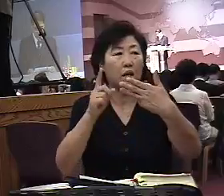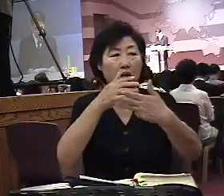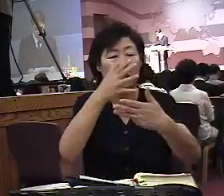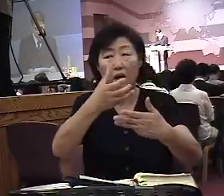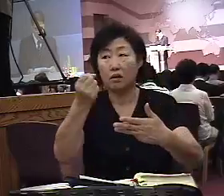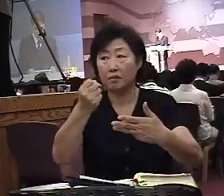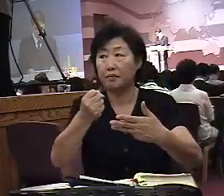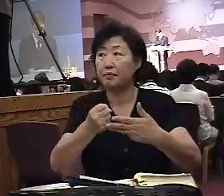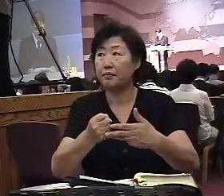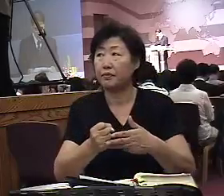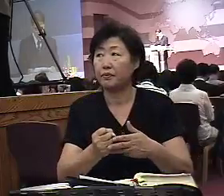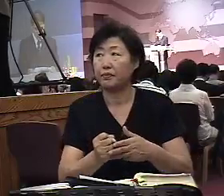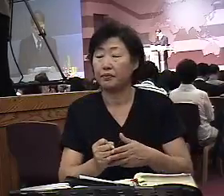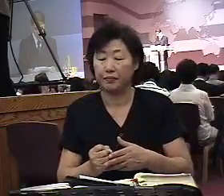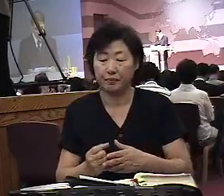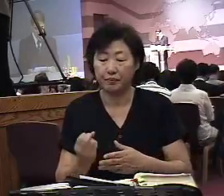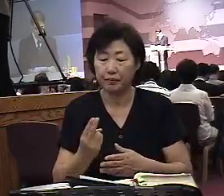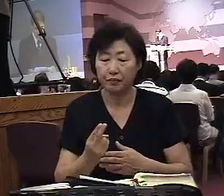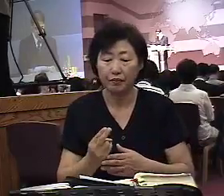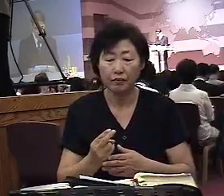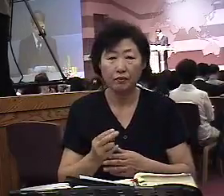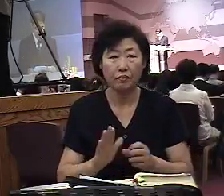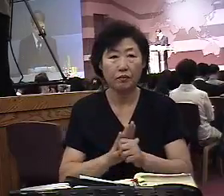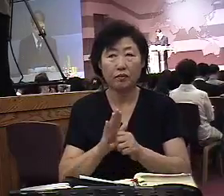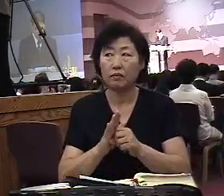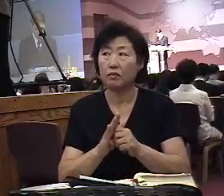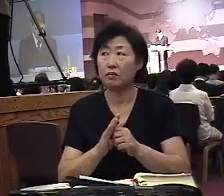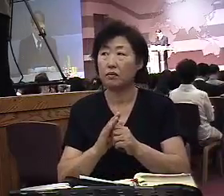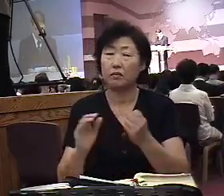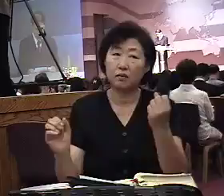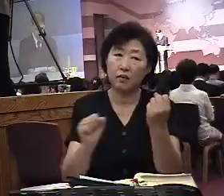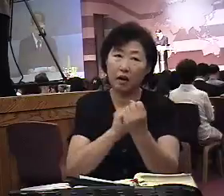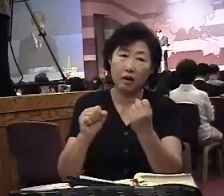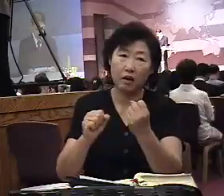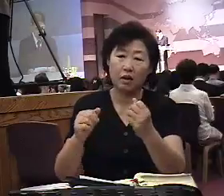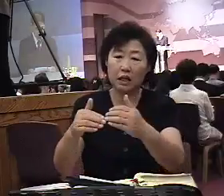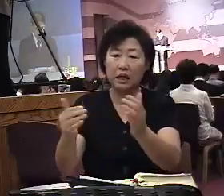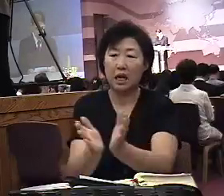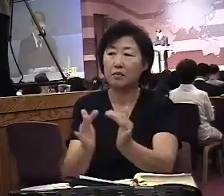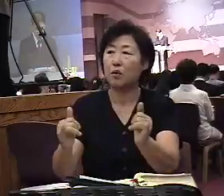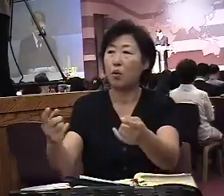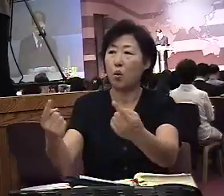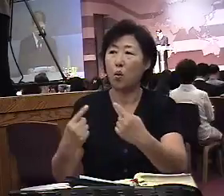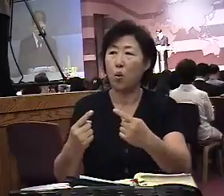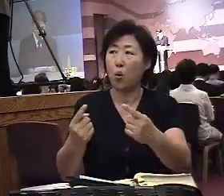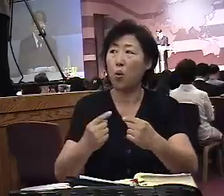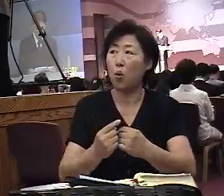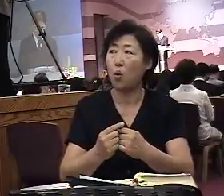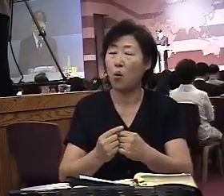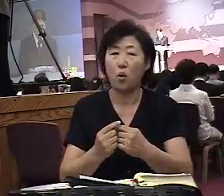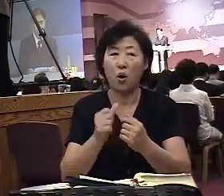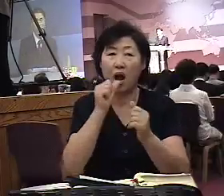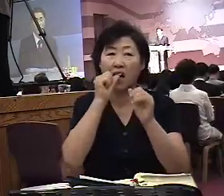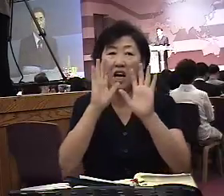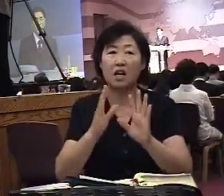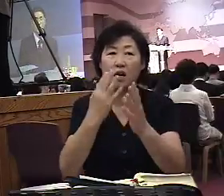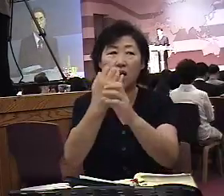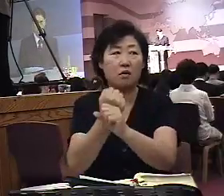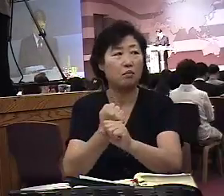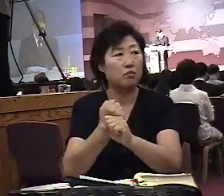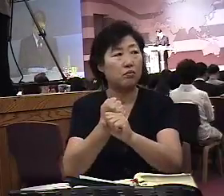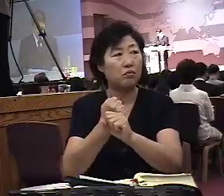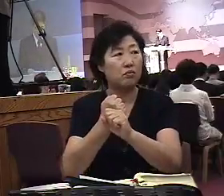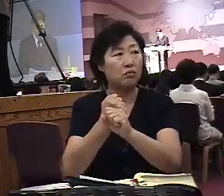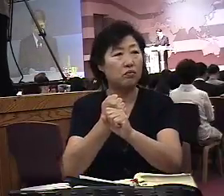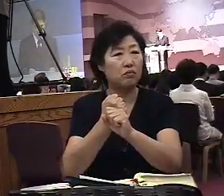또 중보해 주시면 감사하겠습니다. 사랑책 오케스트라 단원을 모집하고요. 교도소내 신학대학 졸업식 참석자